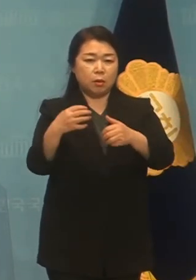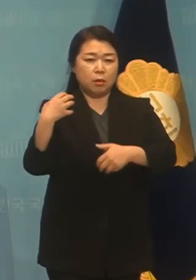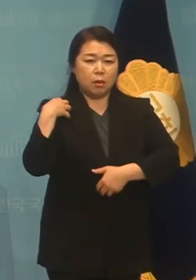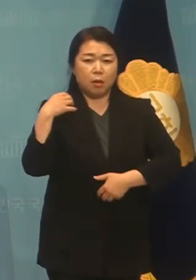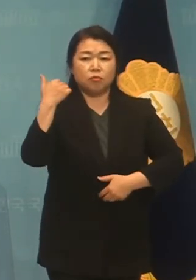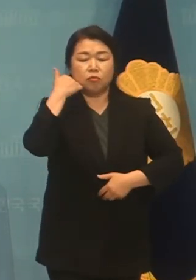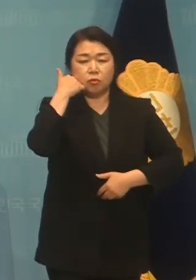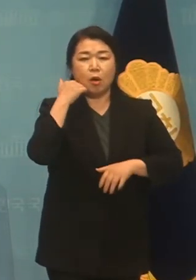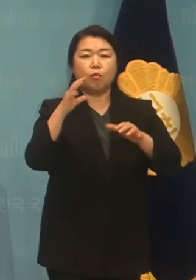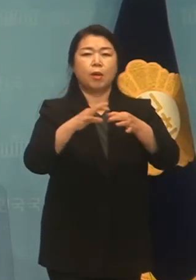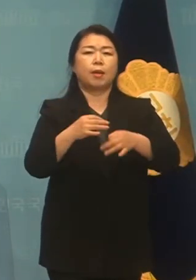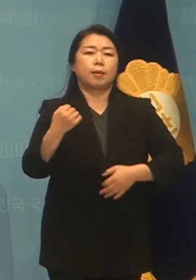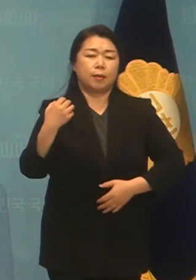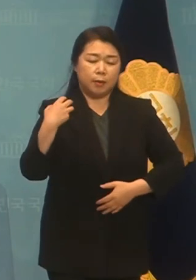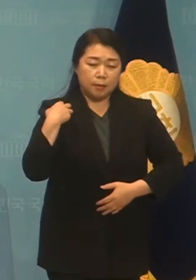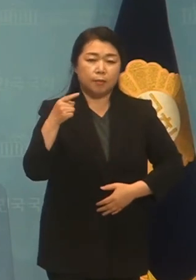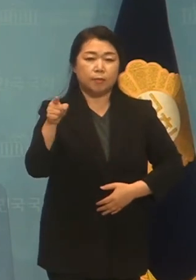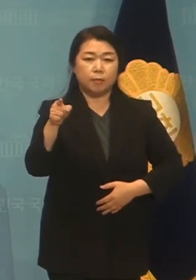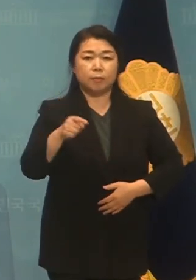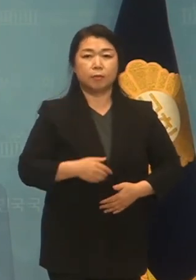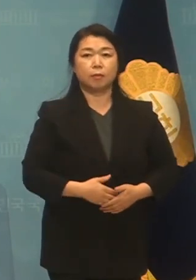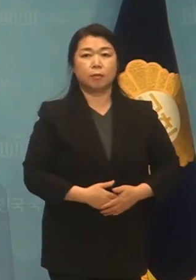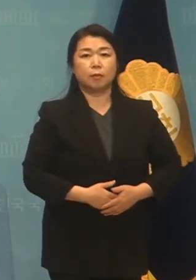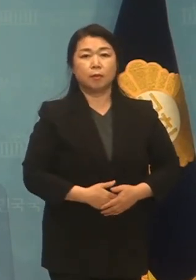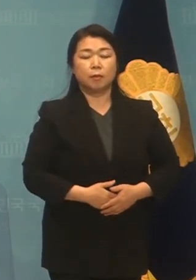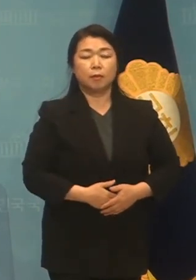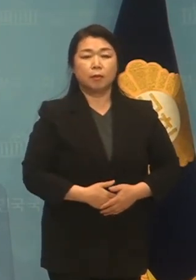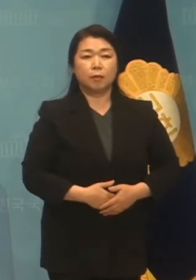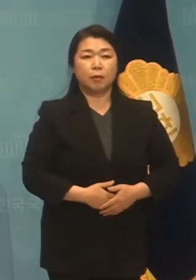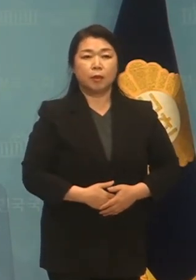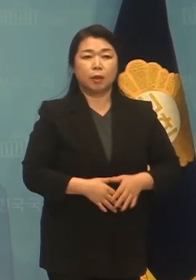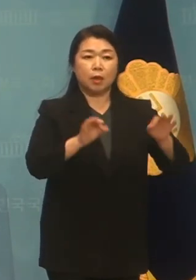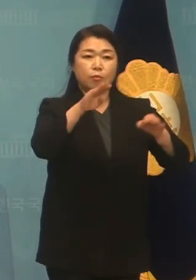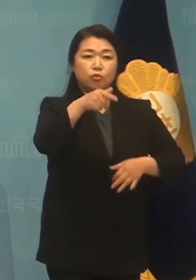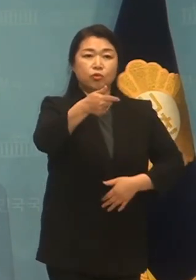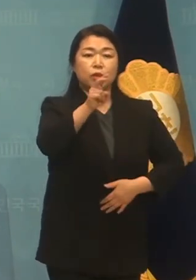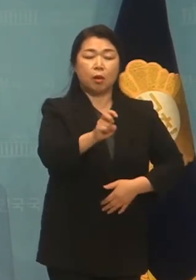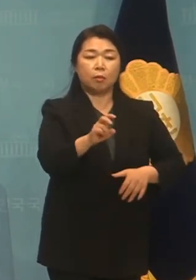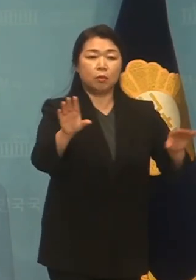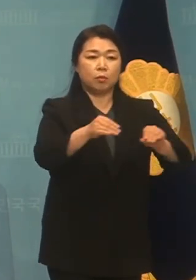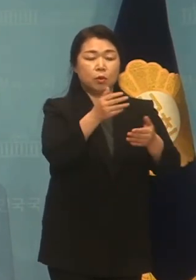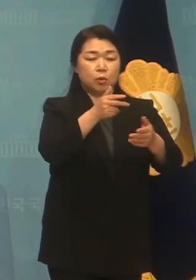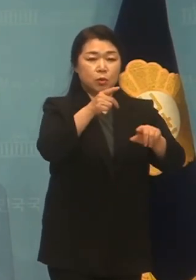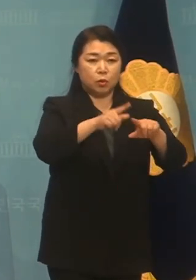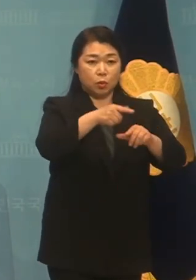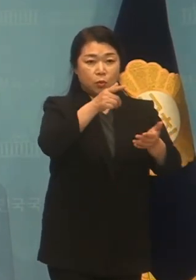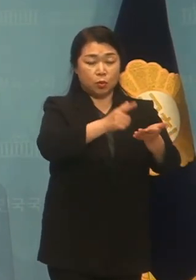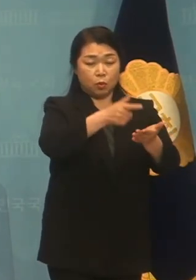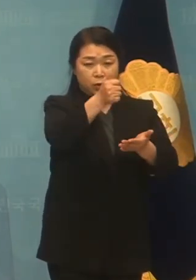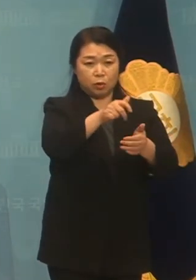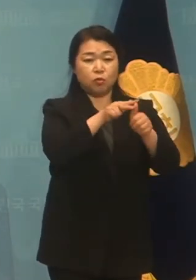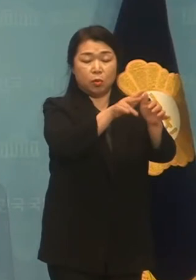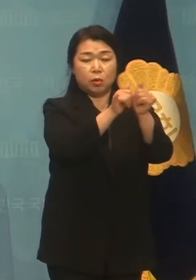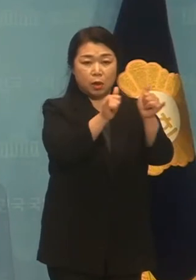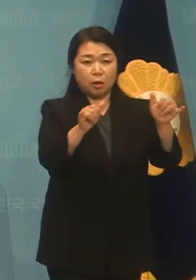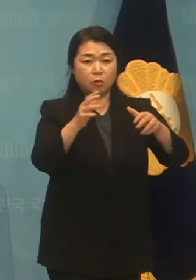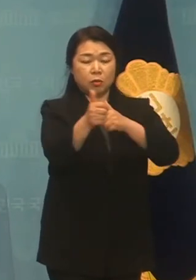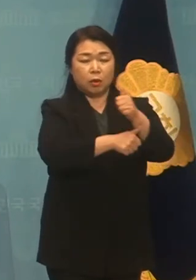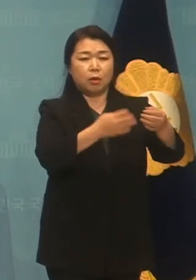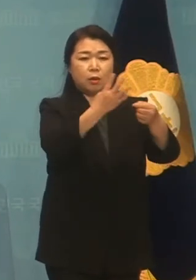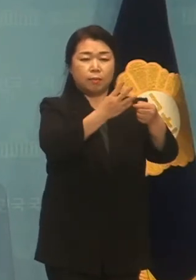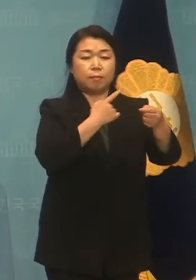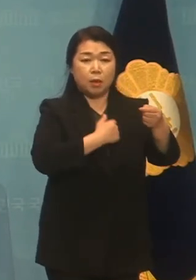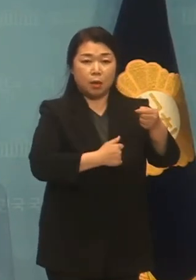분명히 국민의 힘이라는 것을 밝힙니다. 김부겸 총리 후보자는 4선의 국회의원이자 문재인